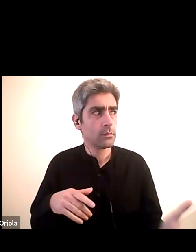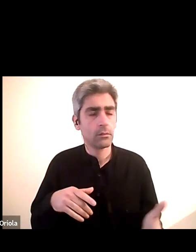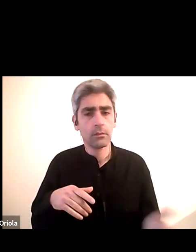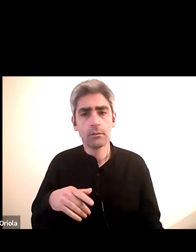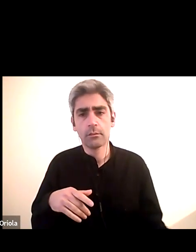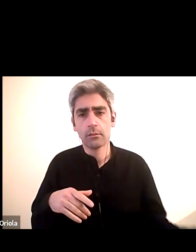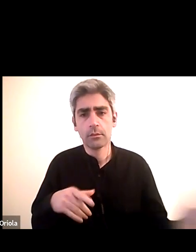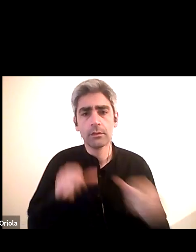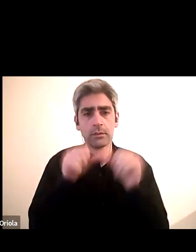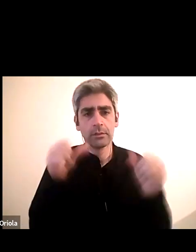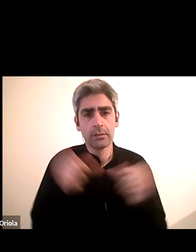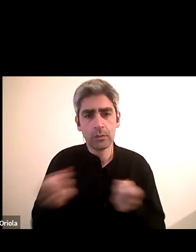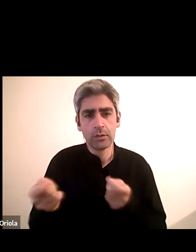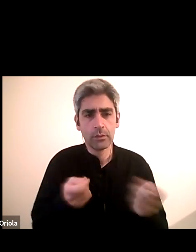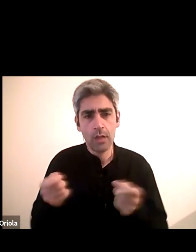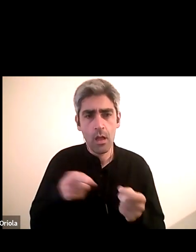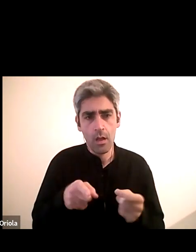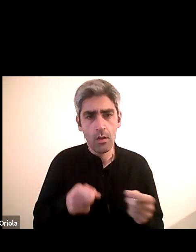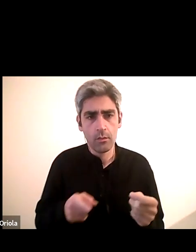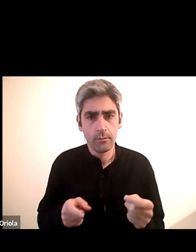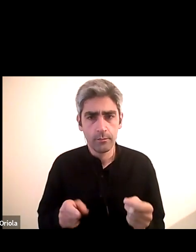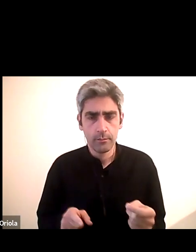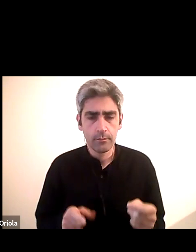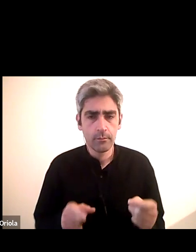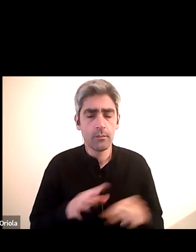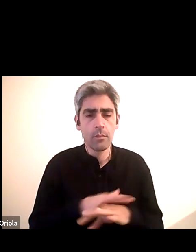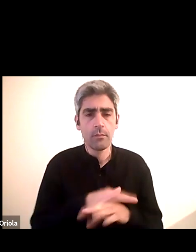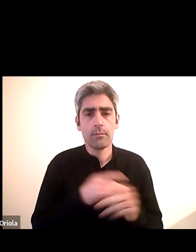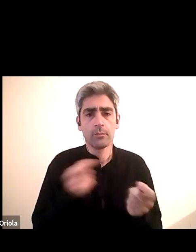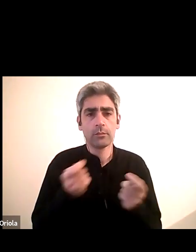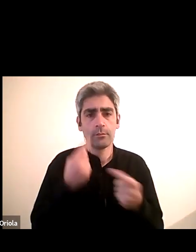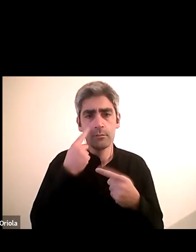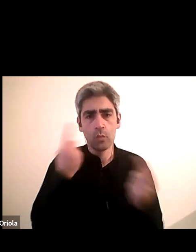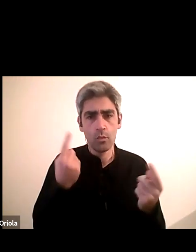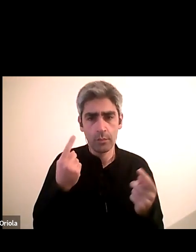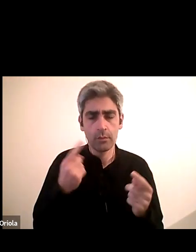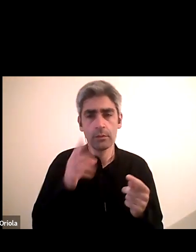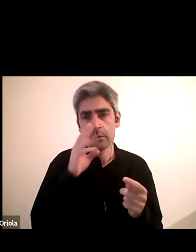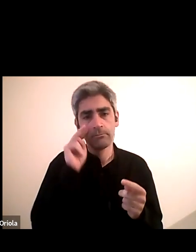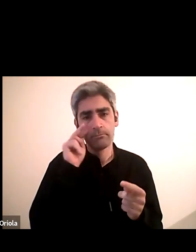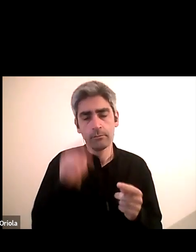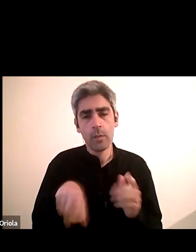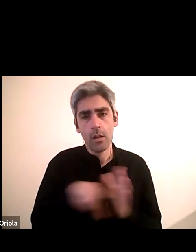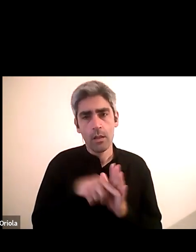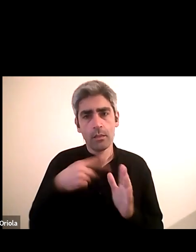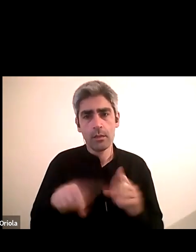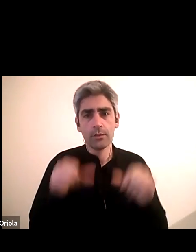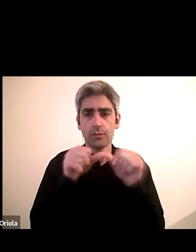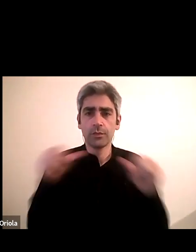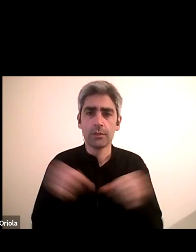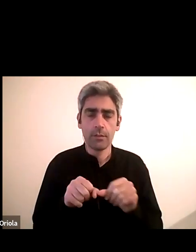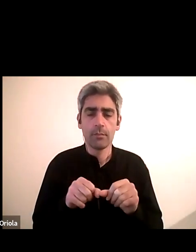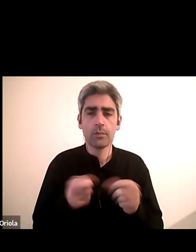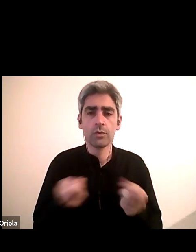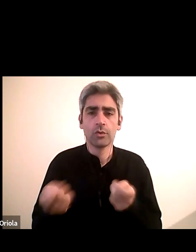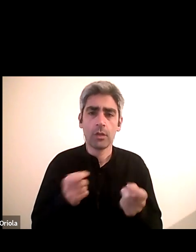um sistema de gestão que é aplicado. Qualquer órgão da administração pública, se olhar para a lei, tem ali um sistema de gestão que lhe diz o que é